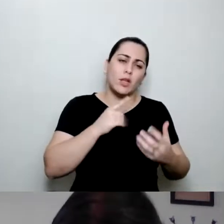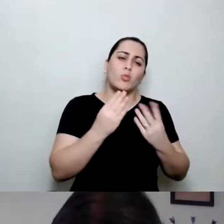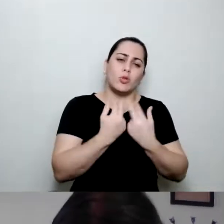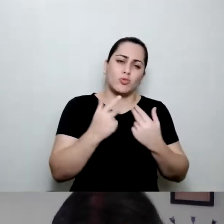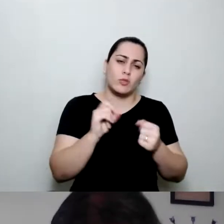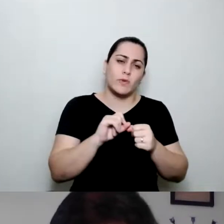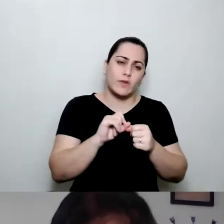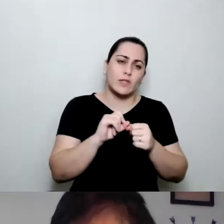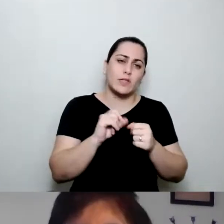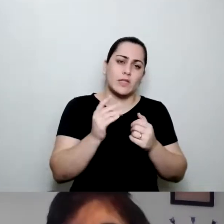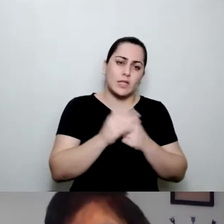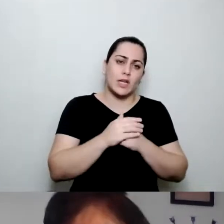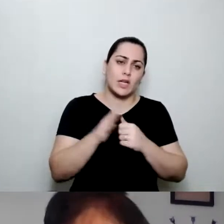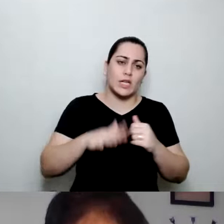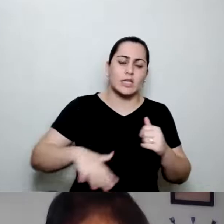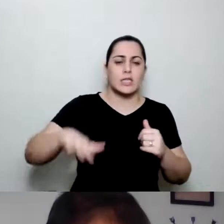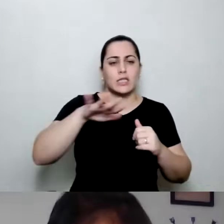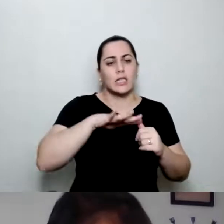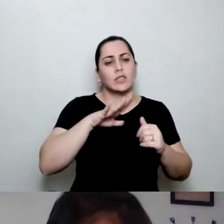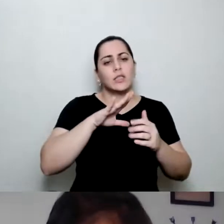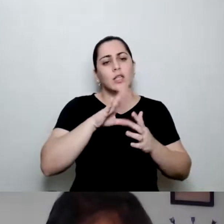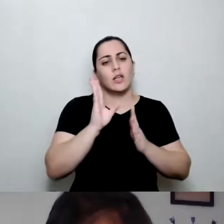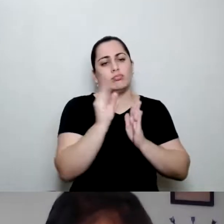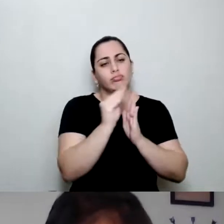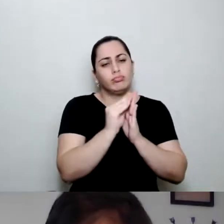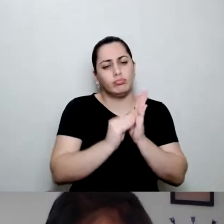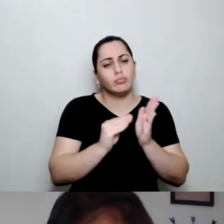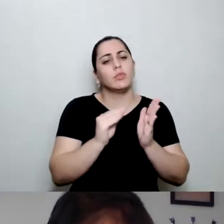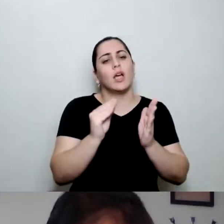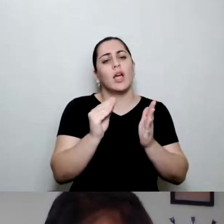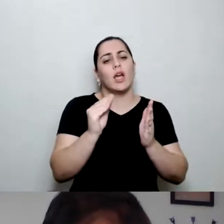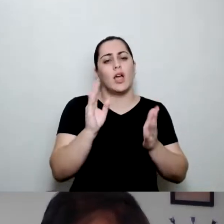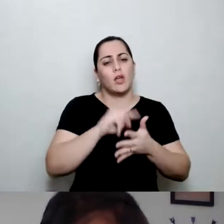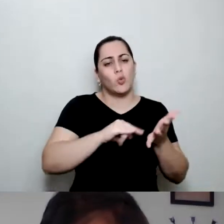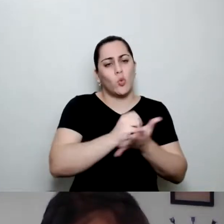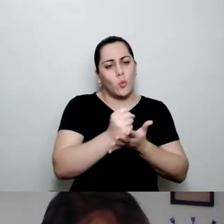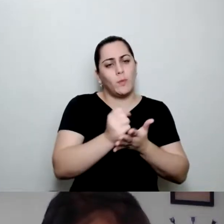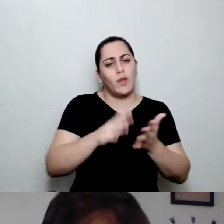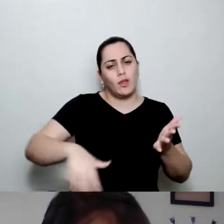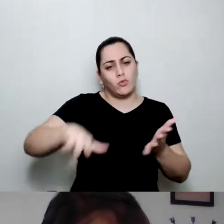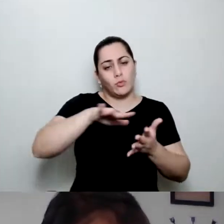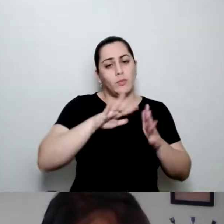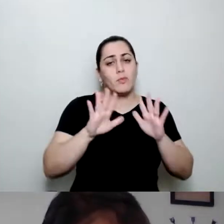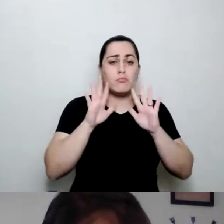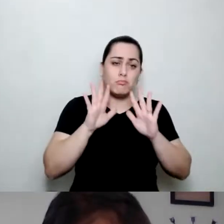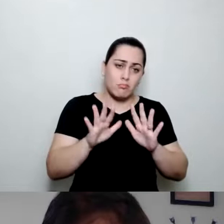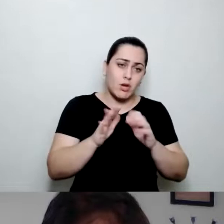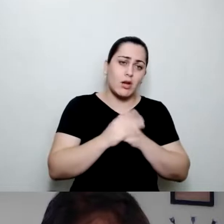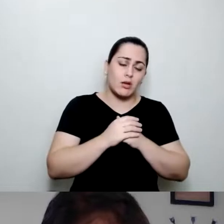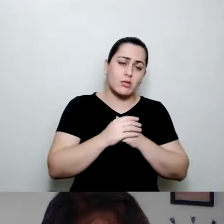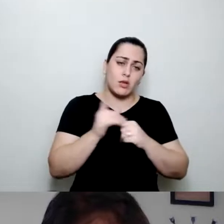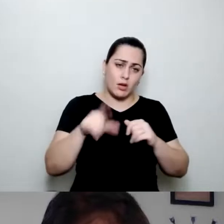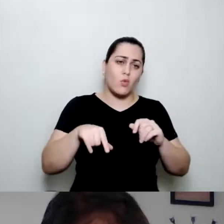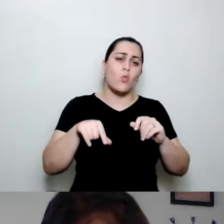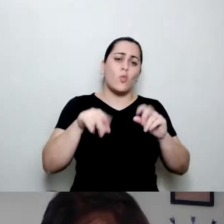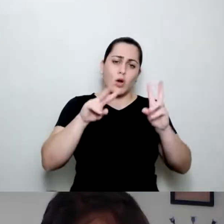ainda com relação a a documentação dessa diversidade. Mas é um assunto